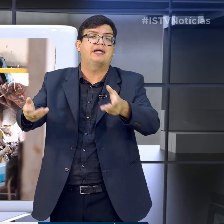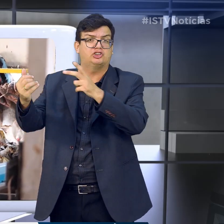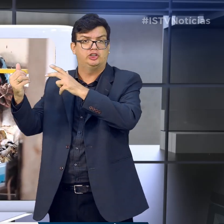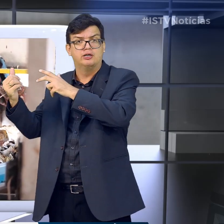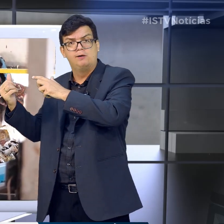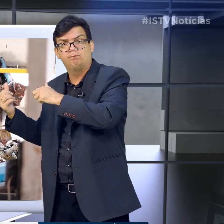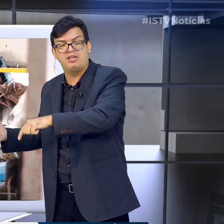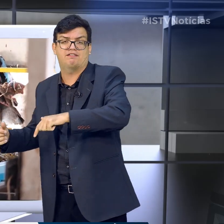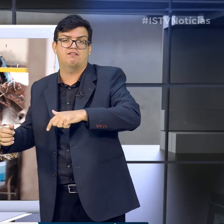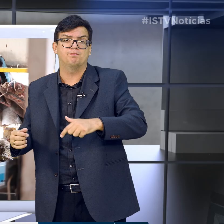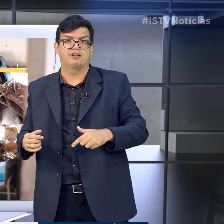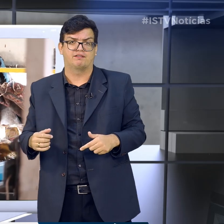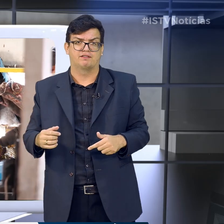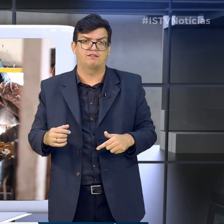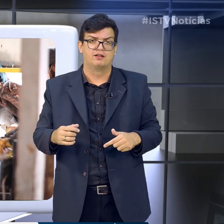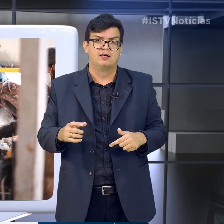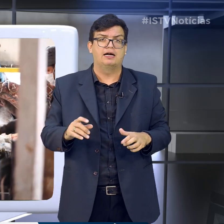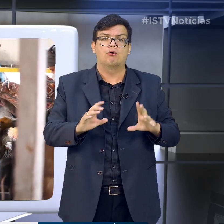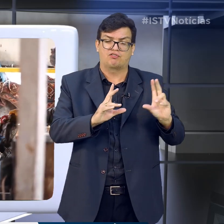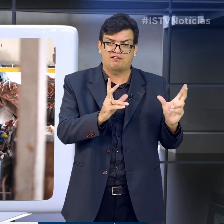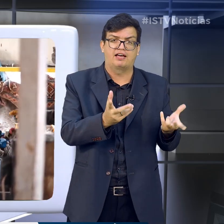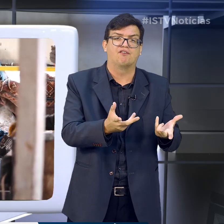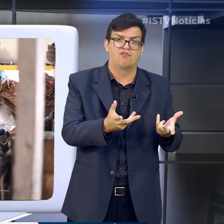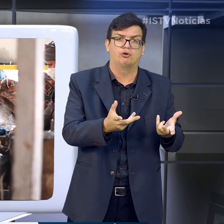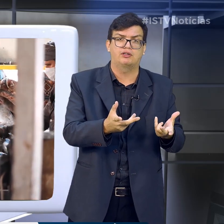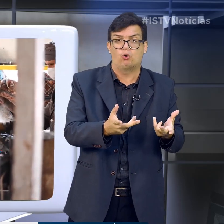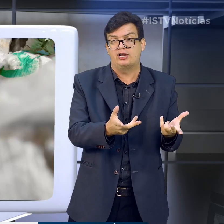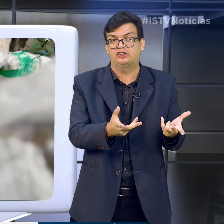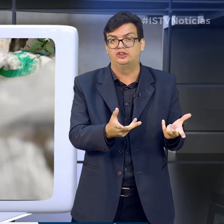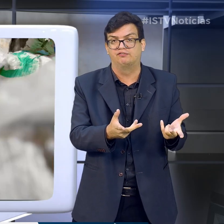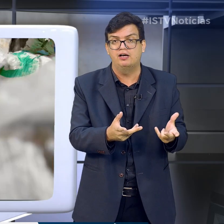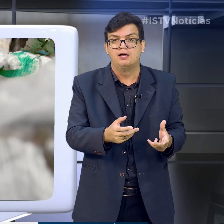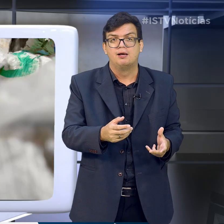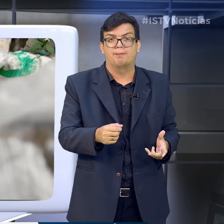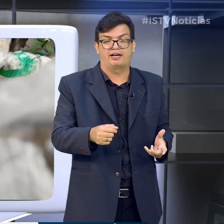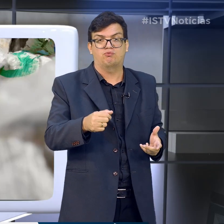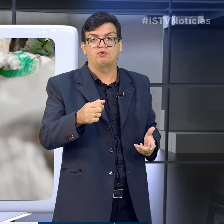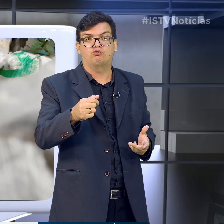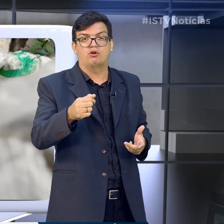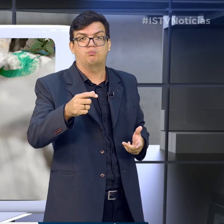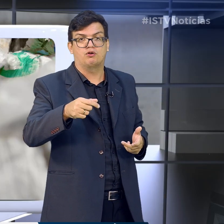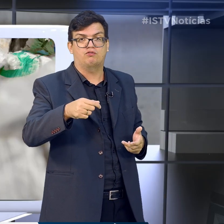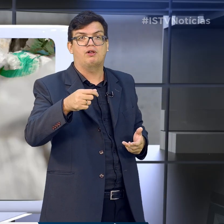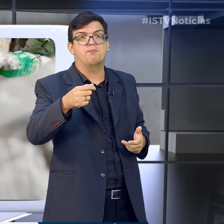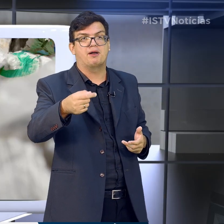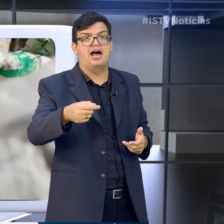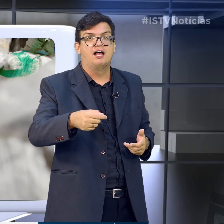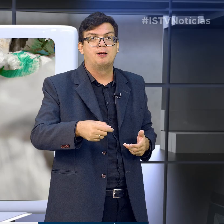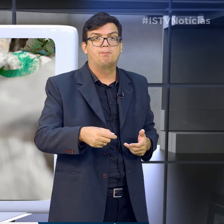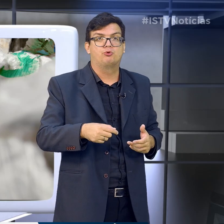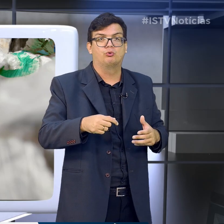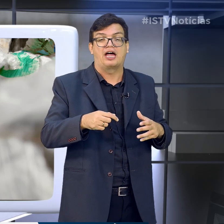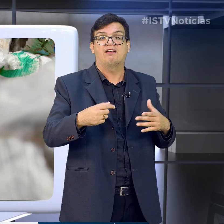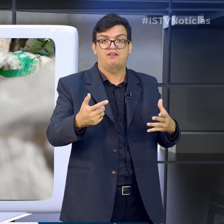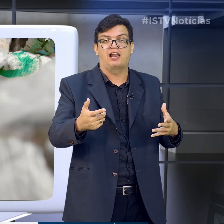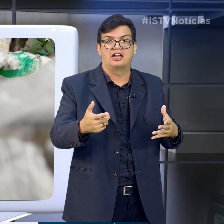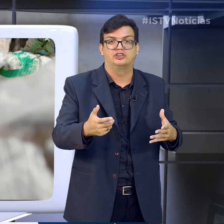marketing dessas empresas causar essa revolta coletiva para que as pessoas possam lembrar do da reciclagem